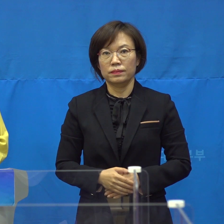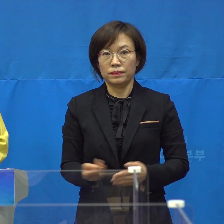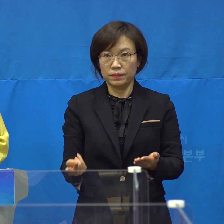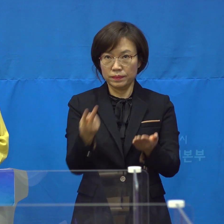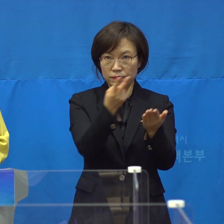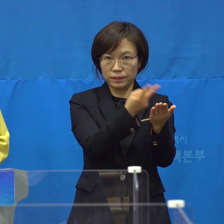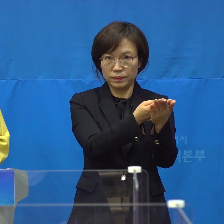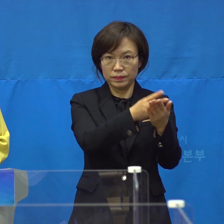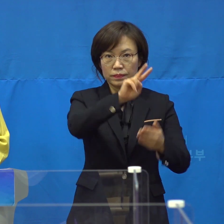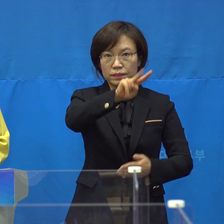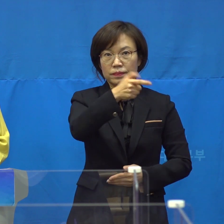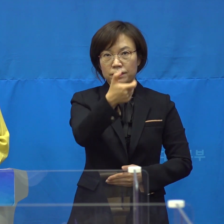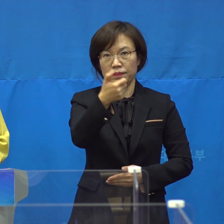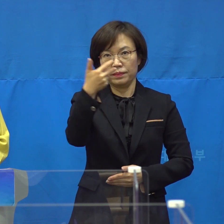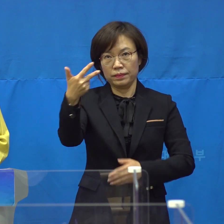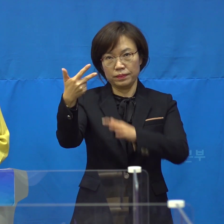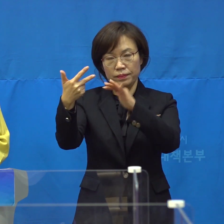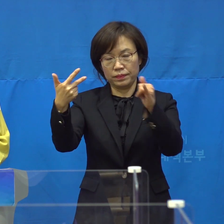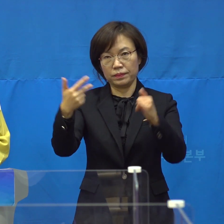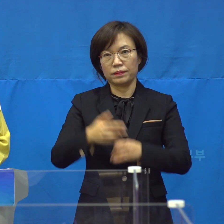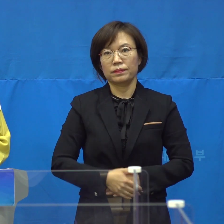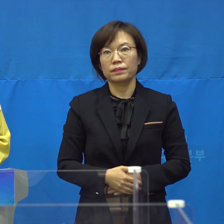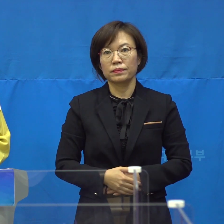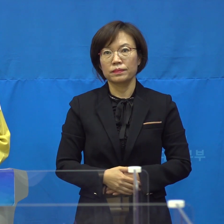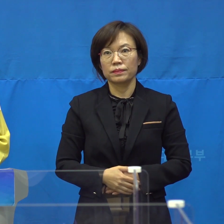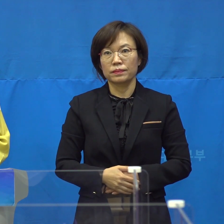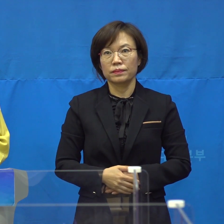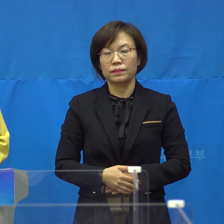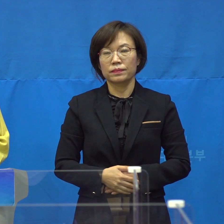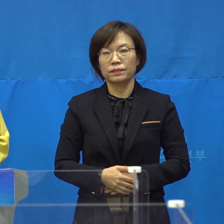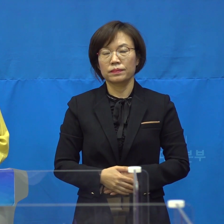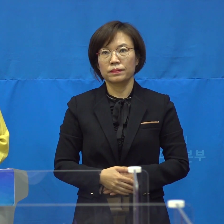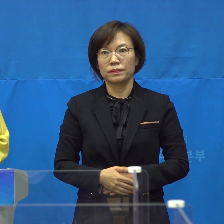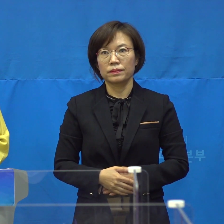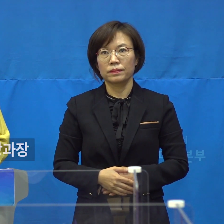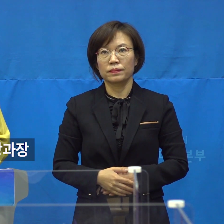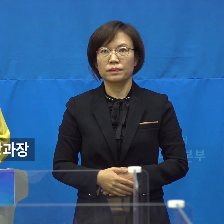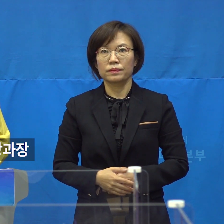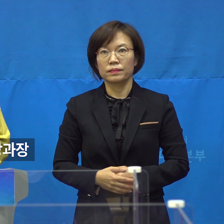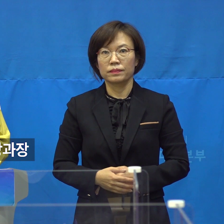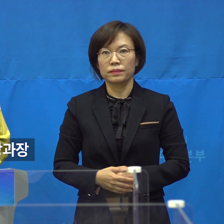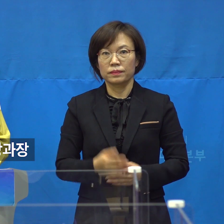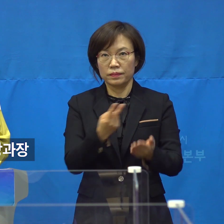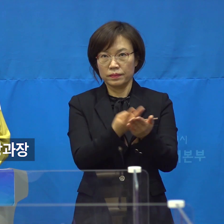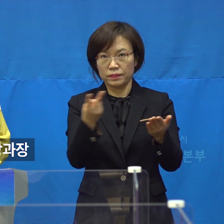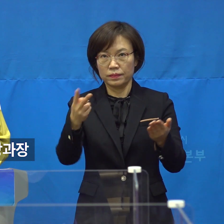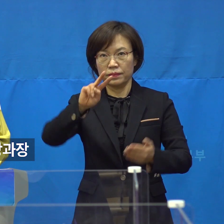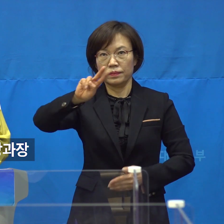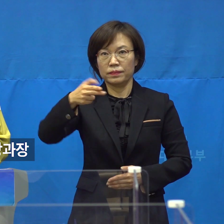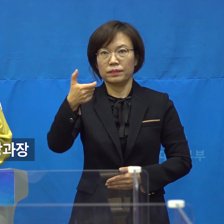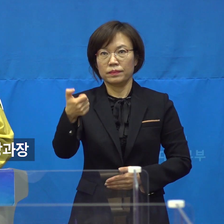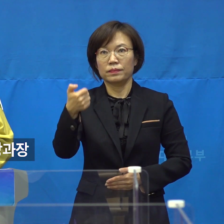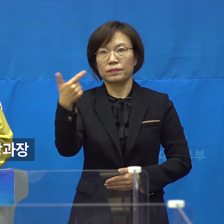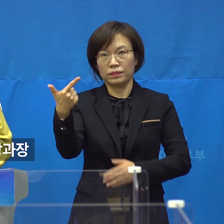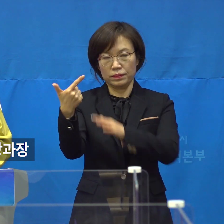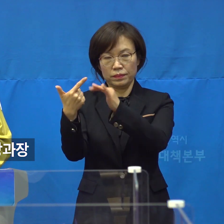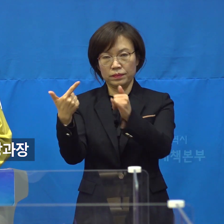입원 267명, 이거는 내국인이 되겠습니다. 퇴원